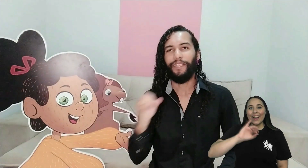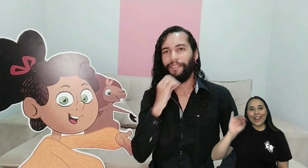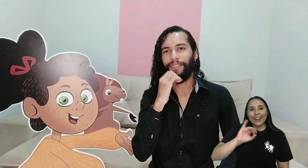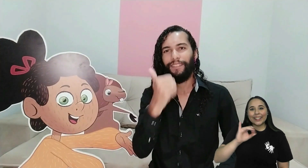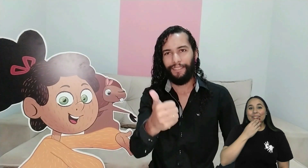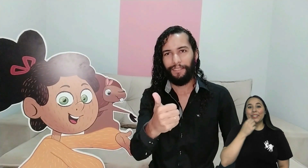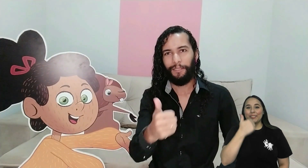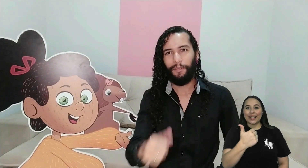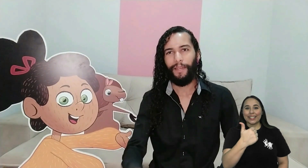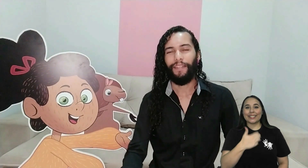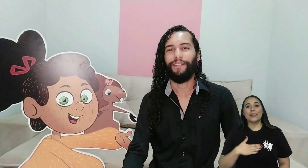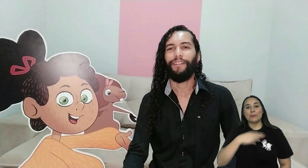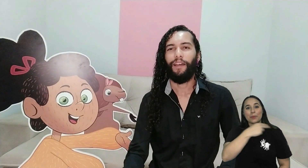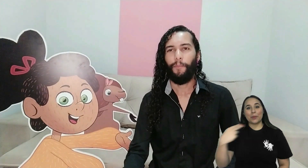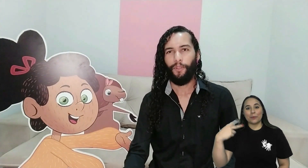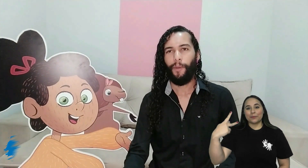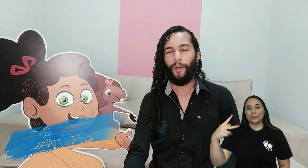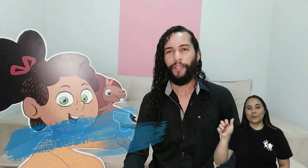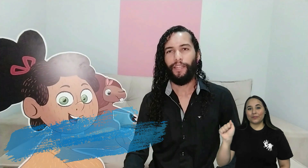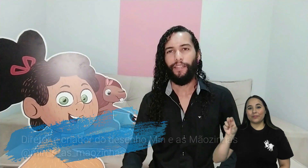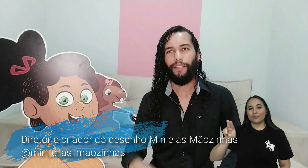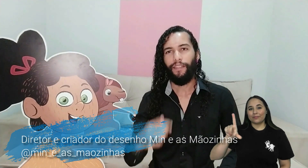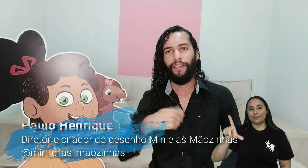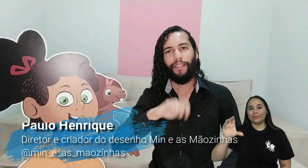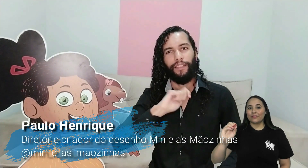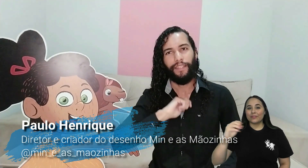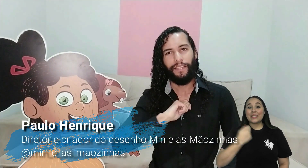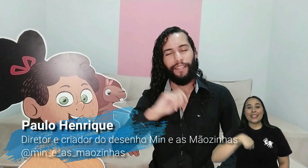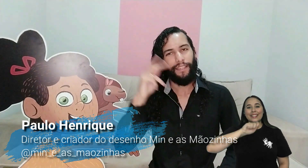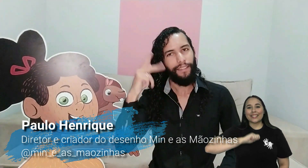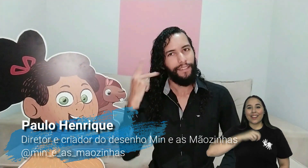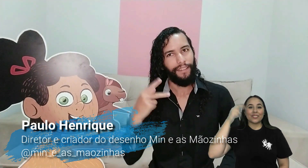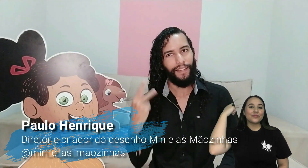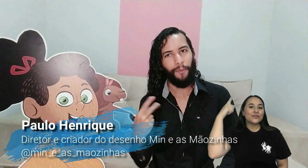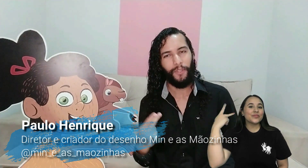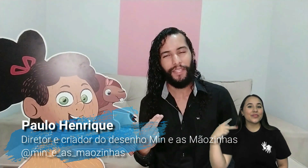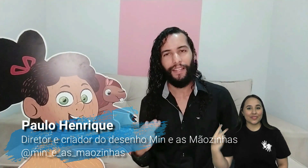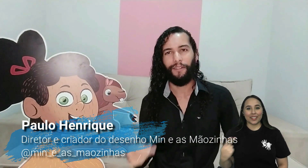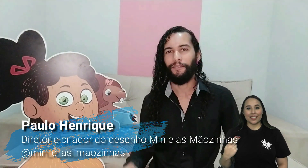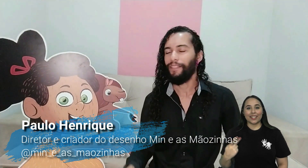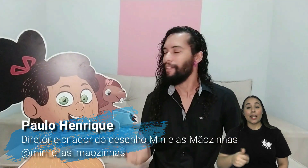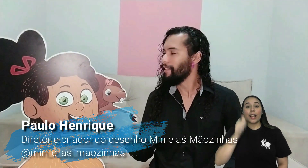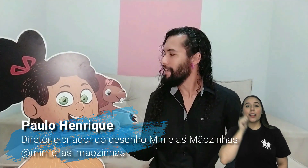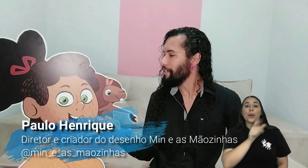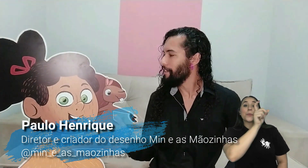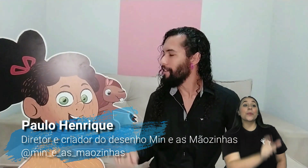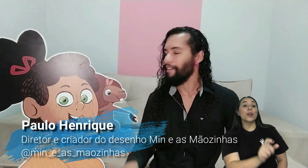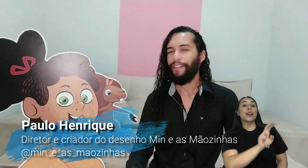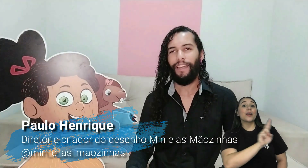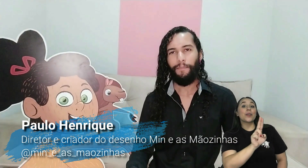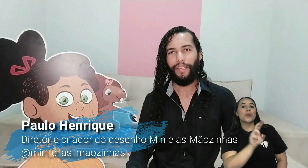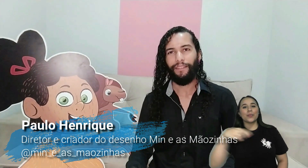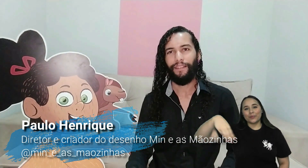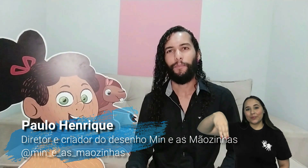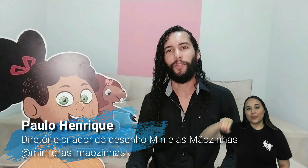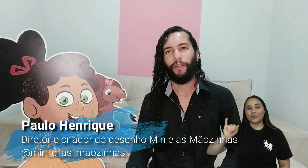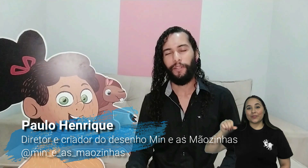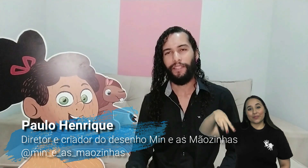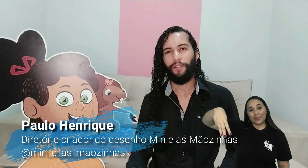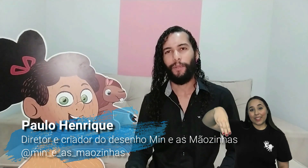Oi, tudo bem? Meu nome é Paulo Henrique e esse aqui é o meu sinal. E essa aqui é a Min, protagonista do